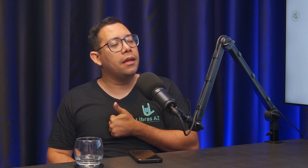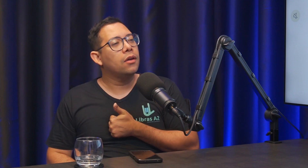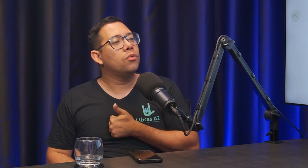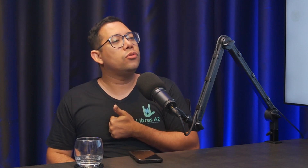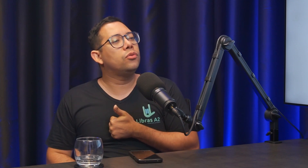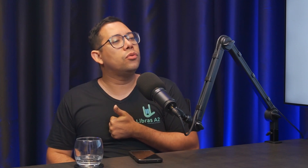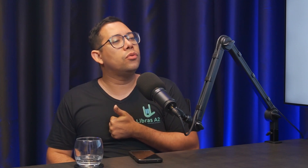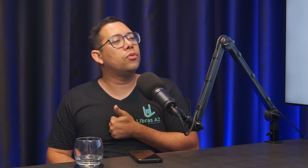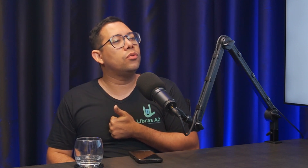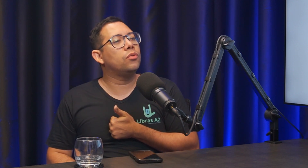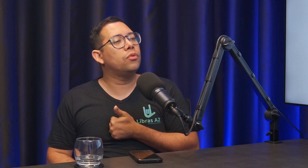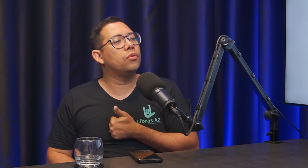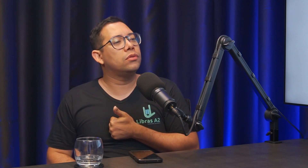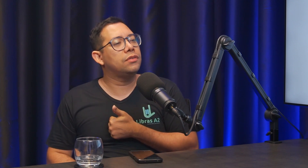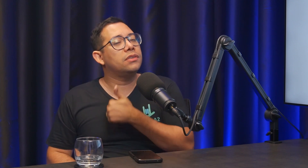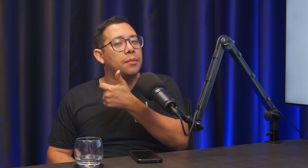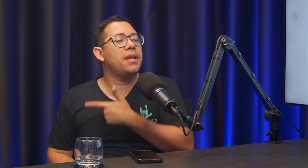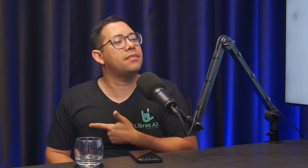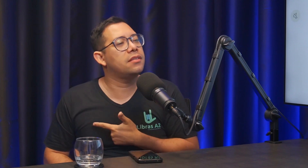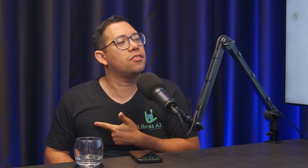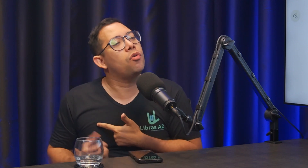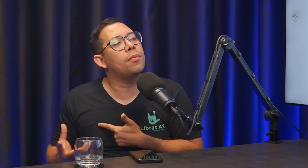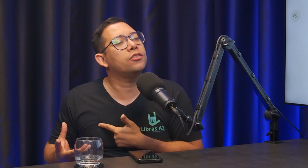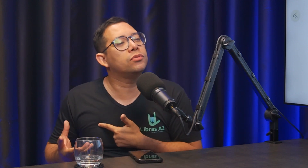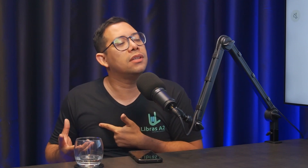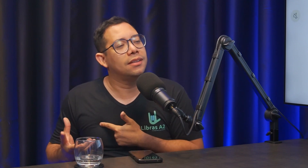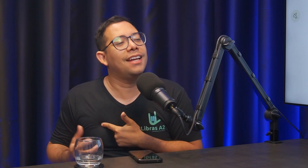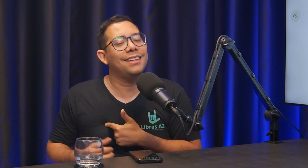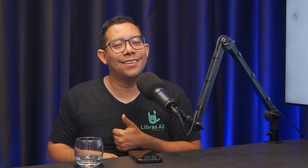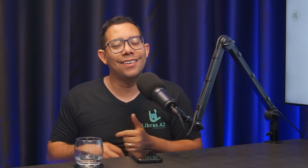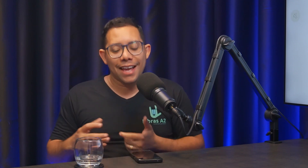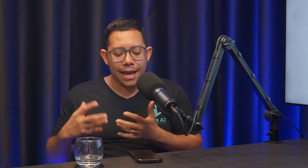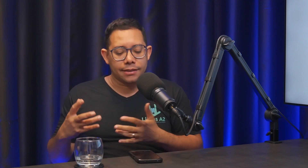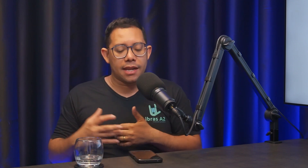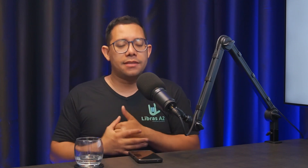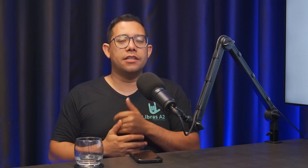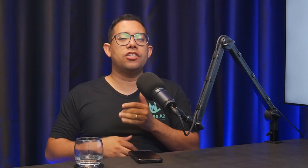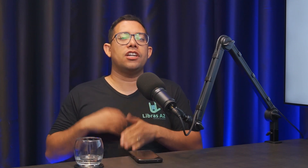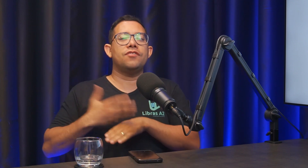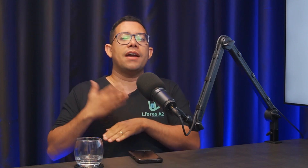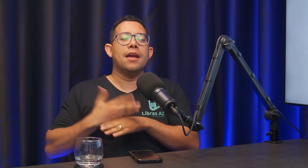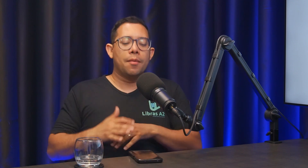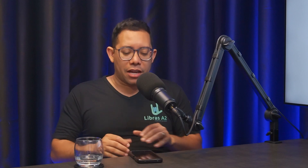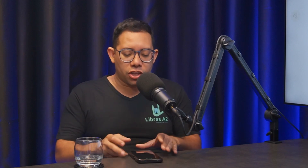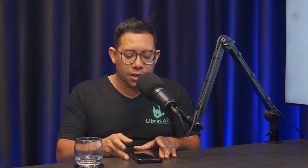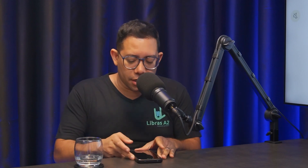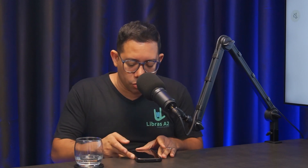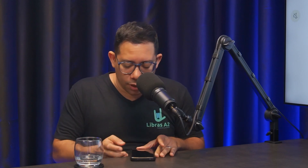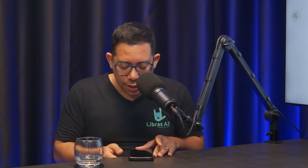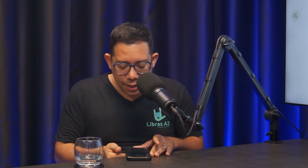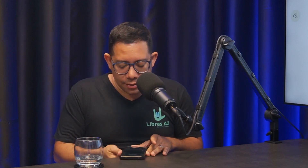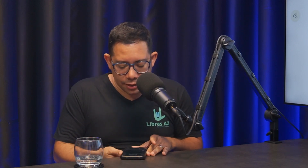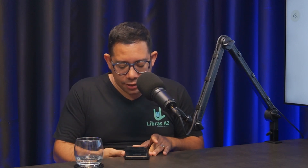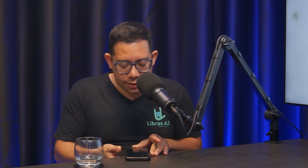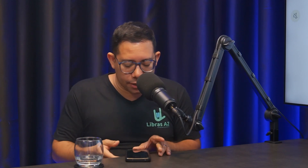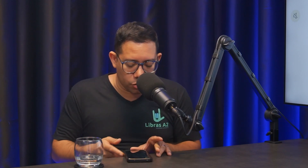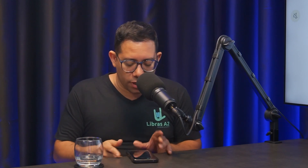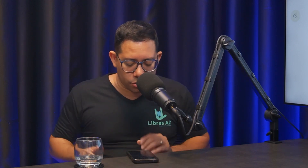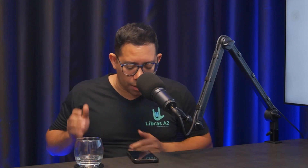o do se você precisa de alguma ajuda, né? Então, Isso. é interessante que a gente vai praticando e exercitando isso aí. Muito